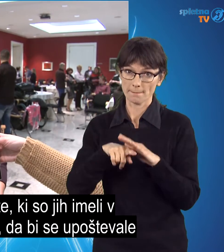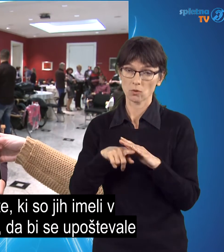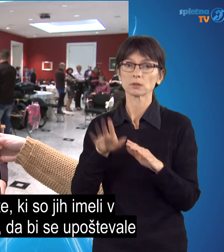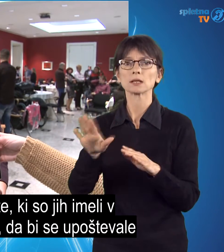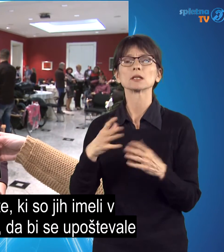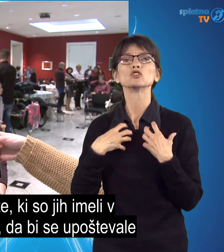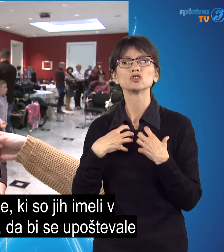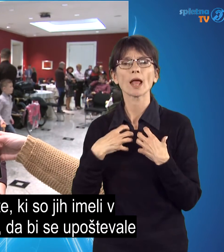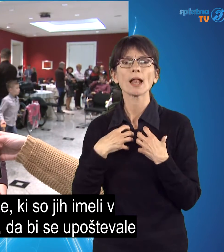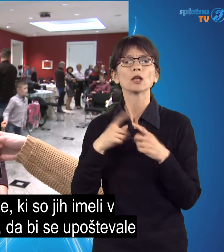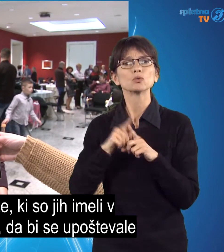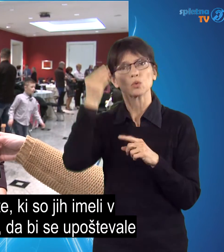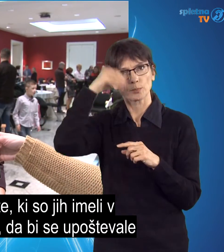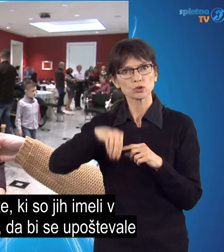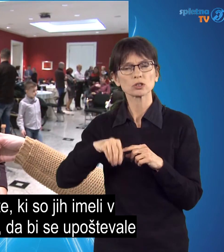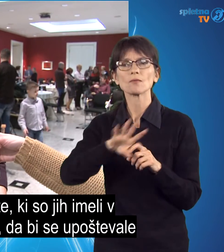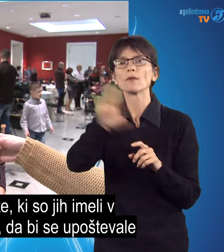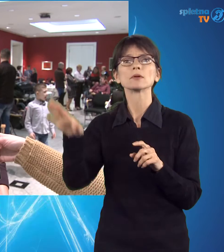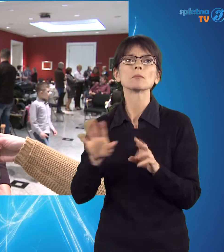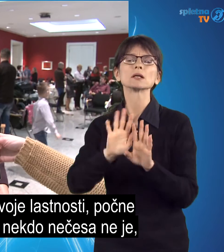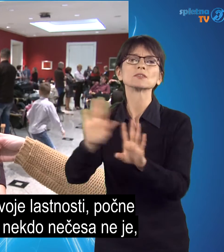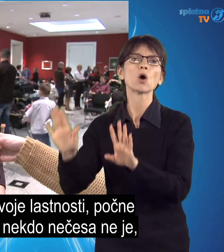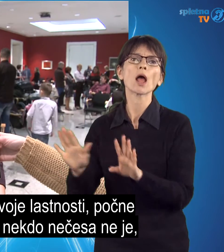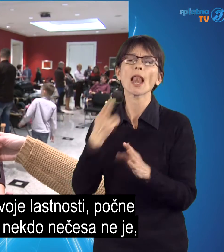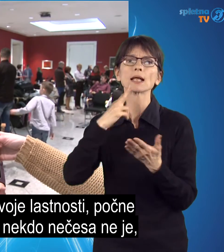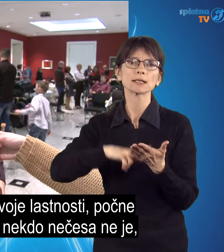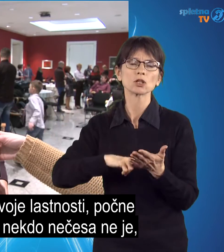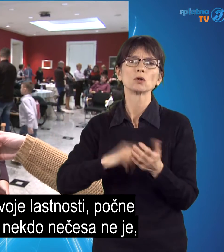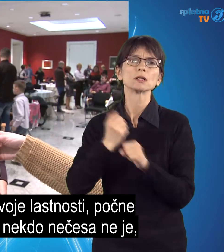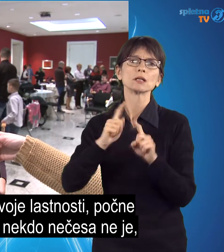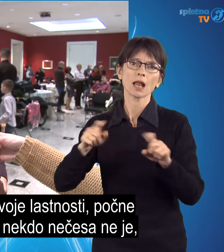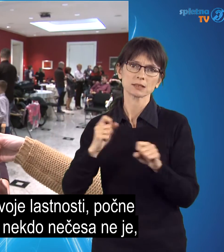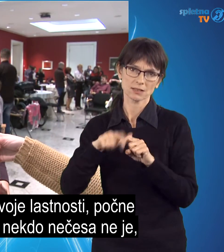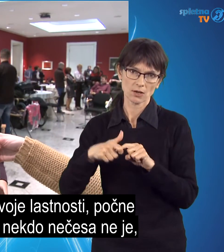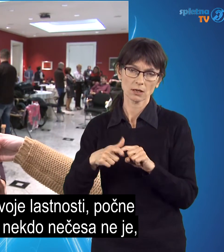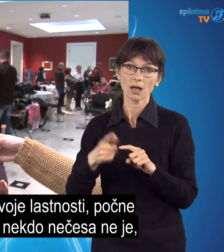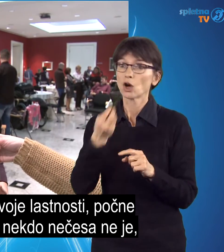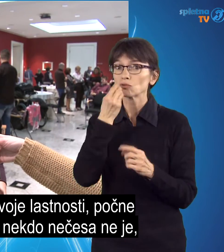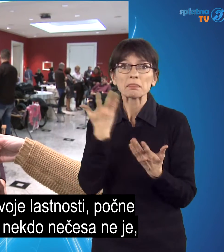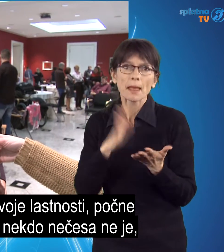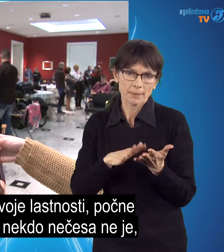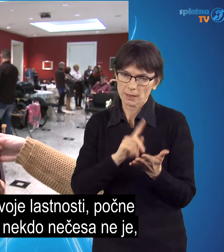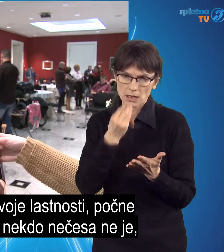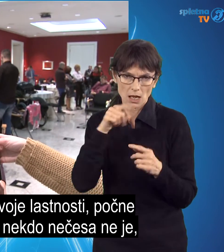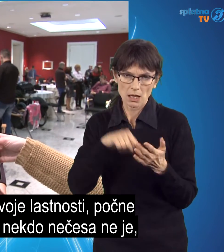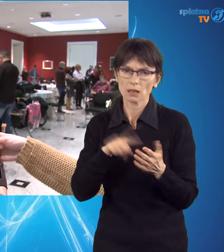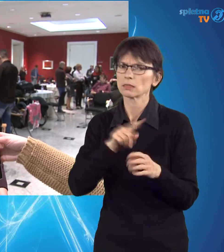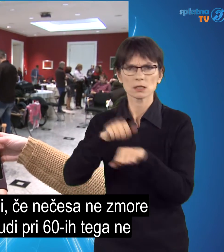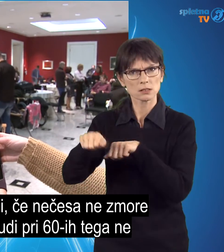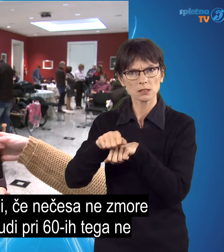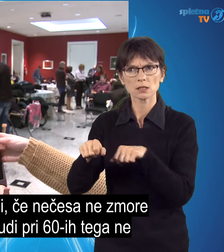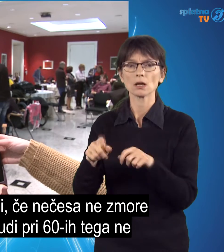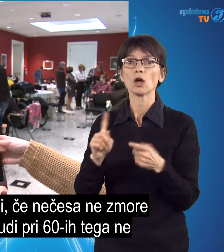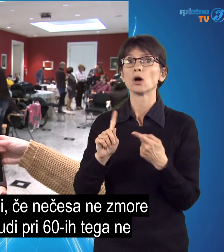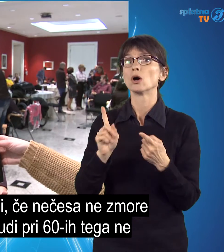bi se upoštevale želje, vsak ima svoje lastnosti, počne različne stvari, če nekdo nečesa ne je, se ga seveda ne sili, če nečesa